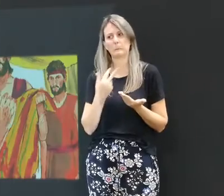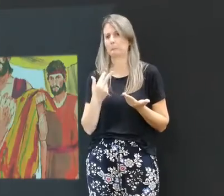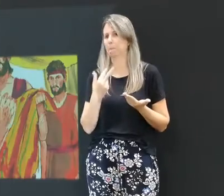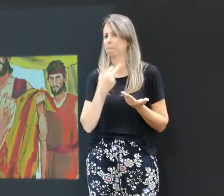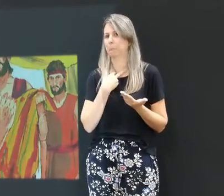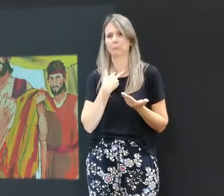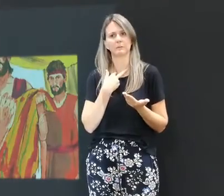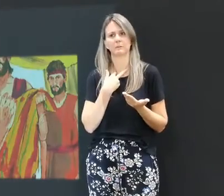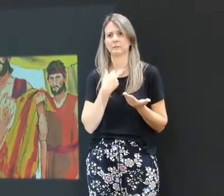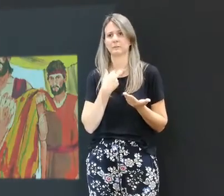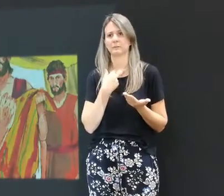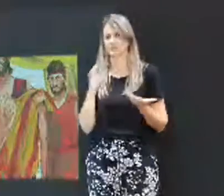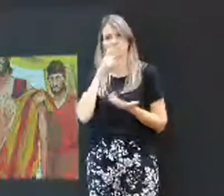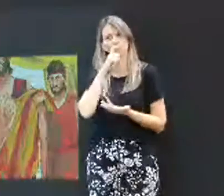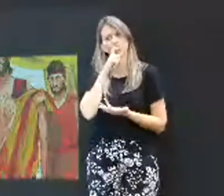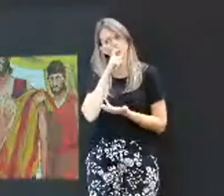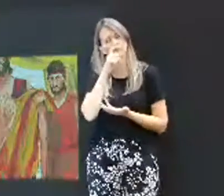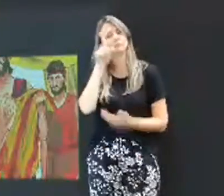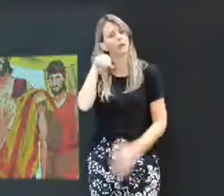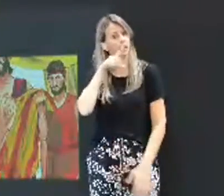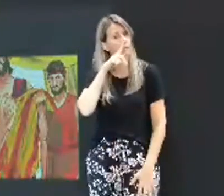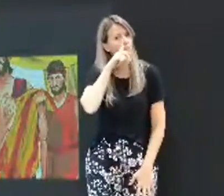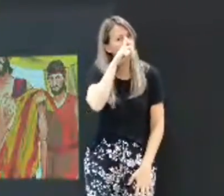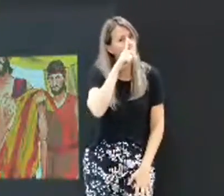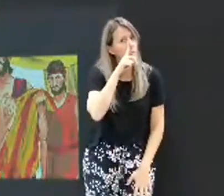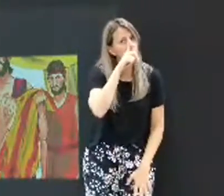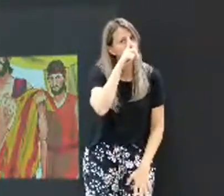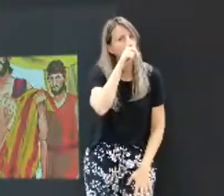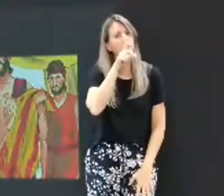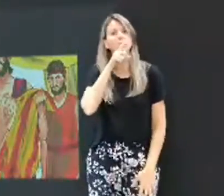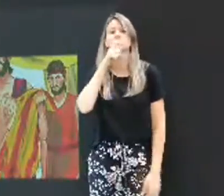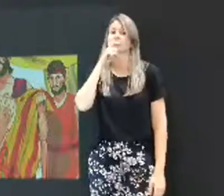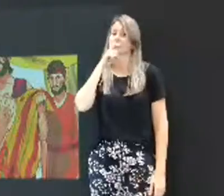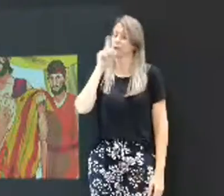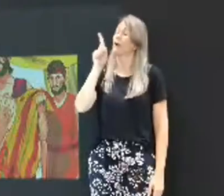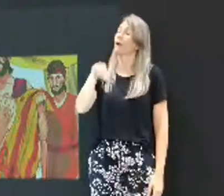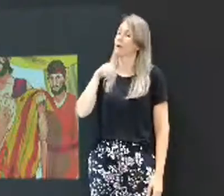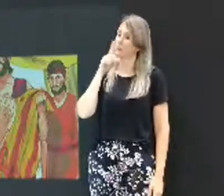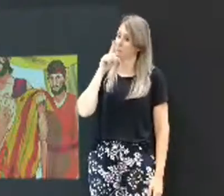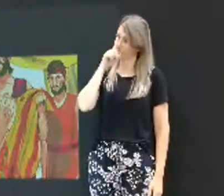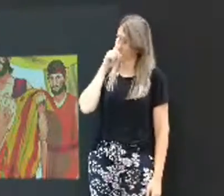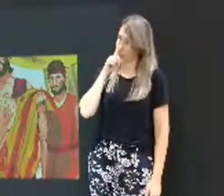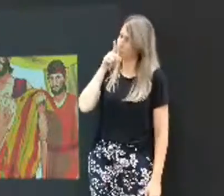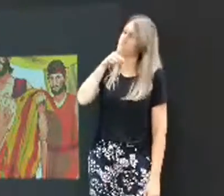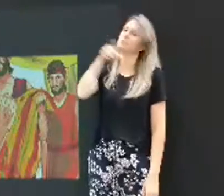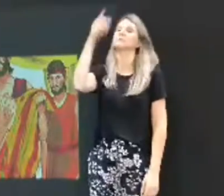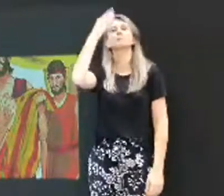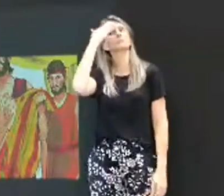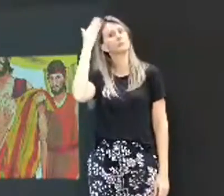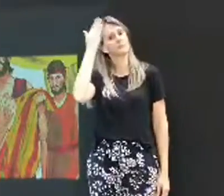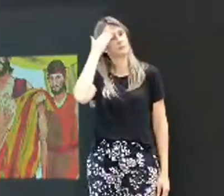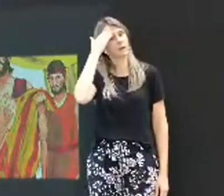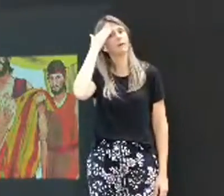Não pode ter ciúmes e inveja, não pode. Isso é muito perigoso. É muito perigoso, você